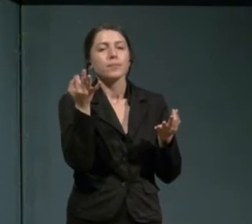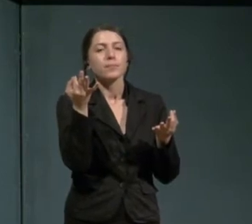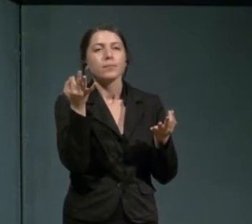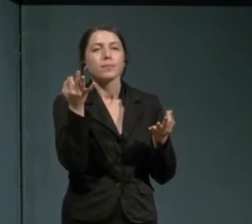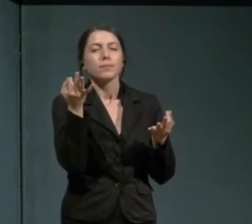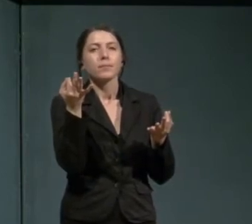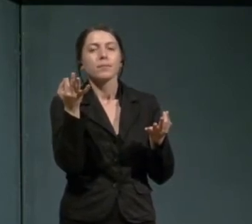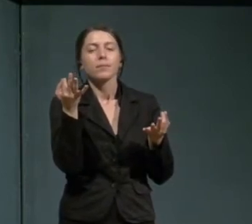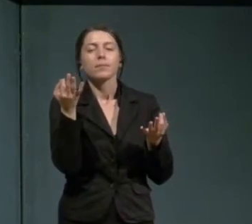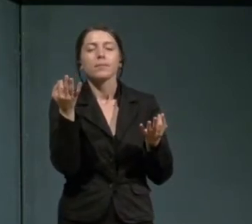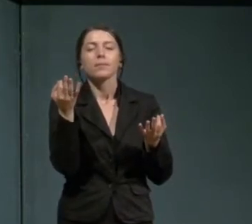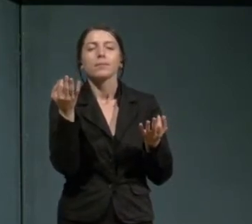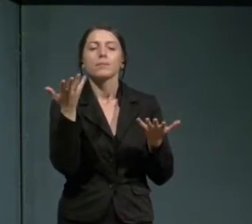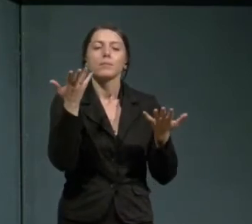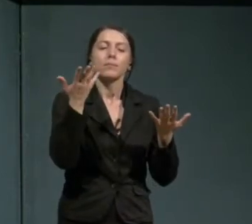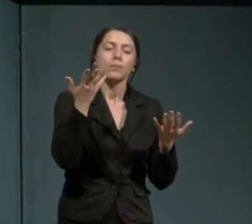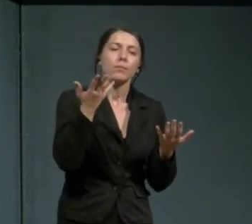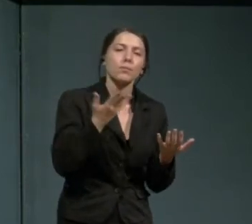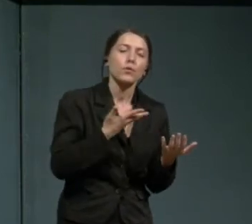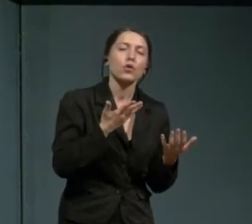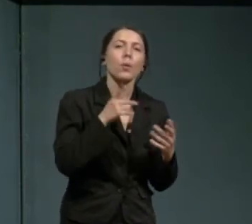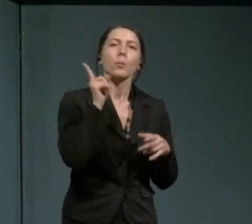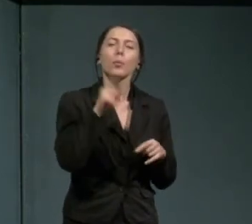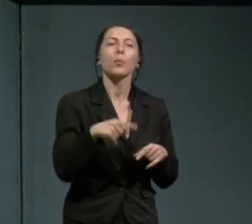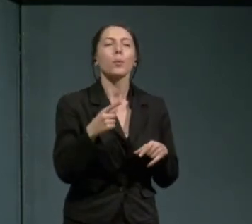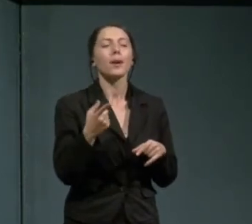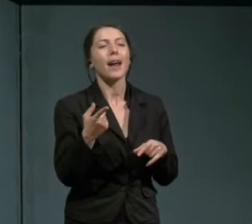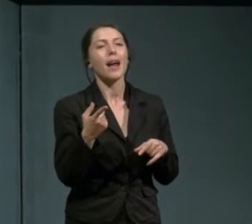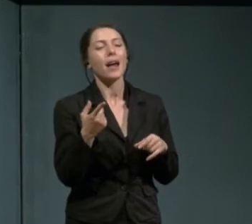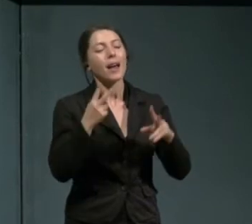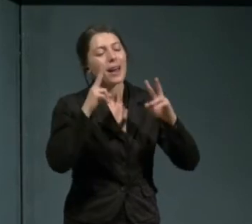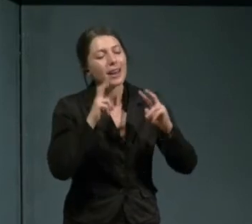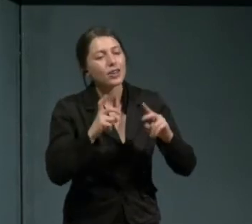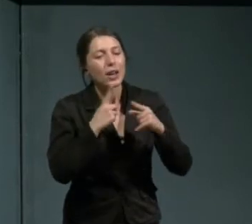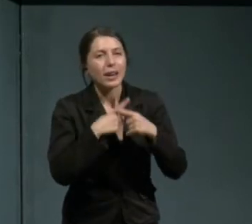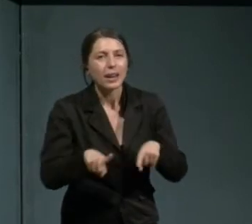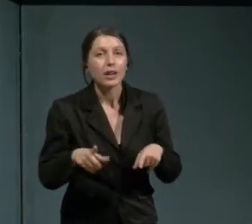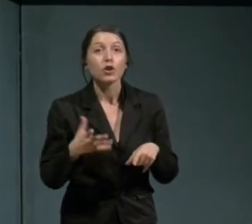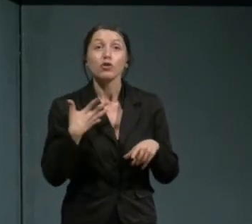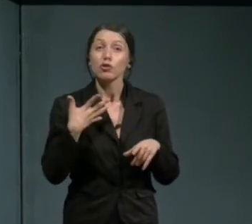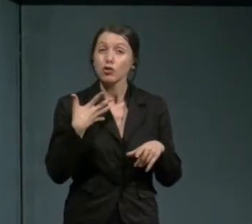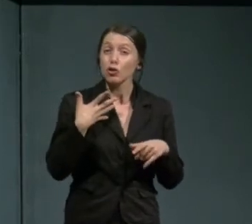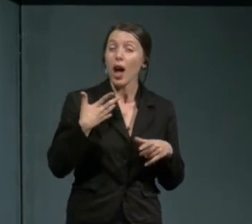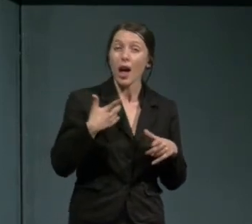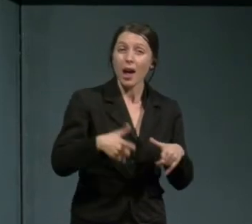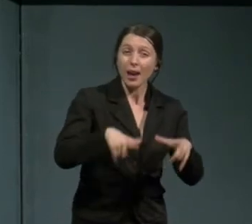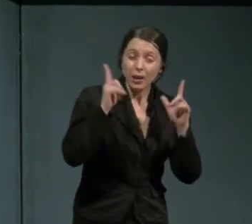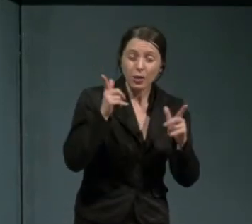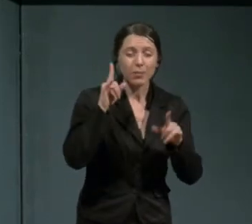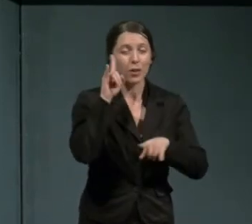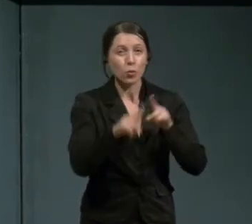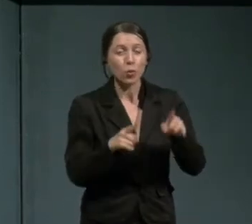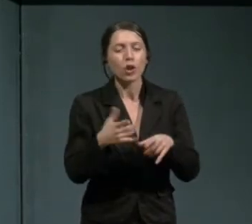c'è un gusto anche diverso c'è una ricerca ci sono insulti ci sono anche parti più